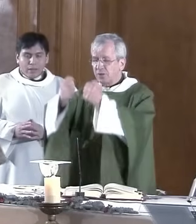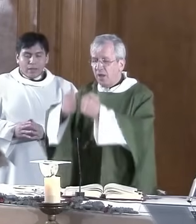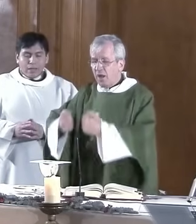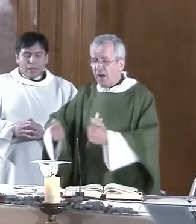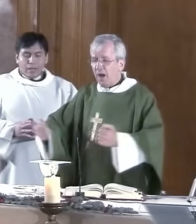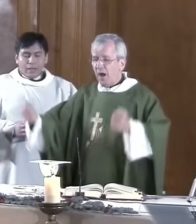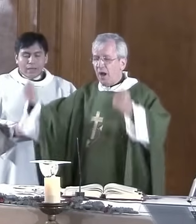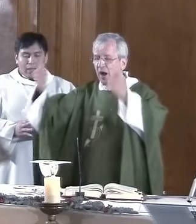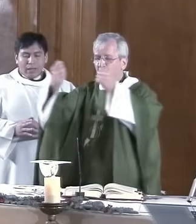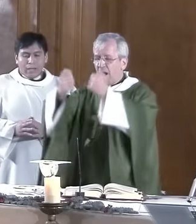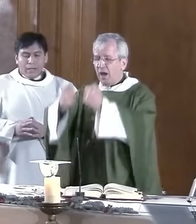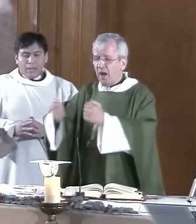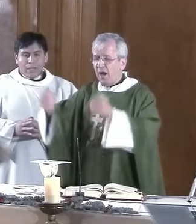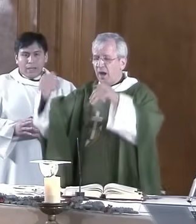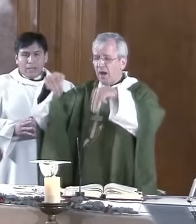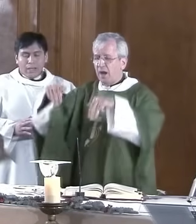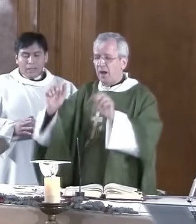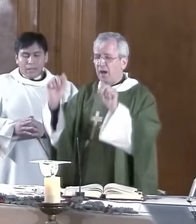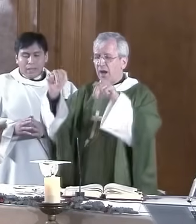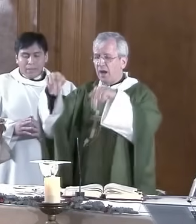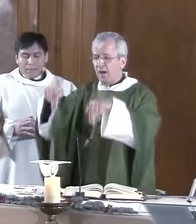siglos.